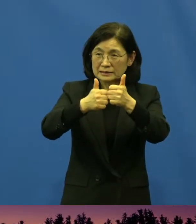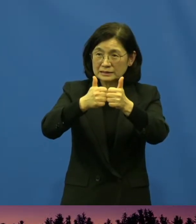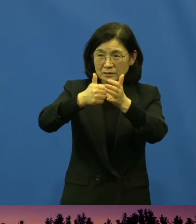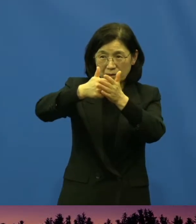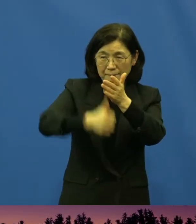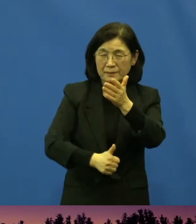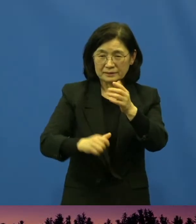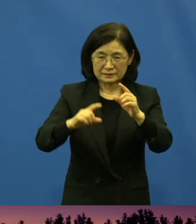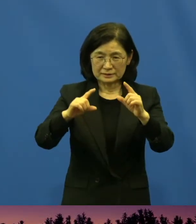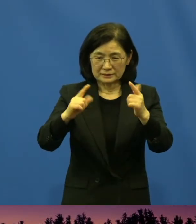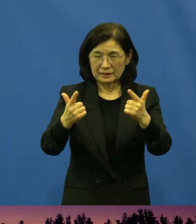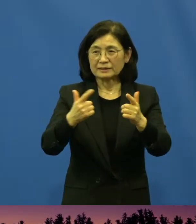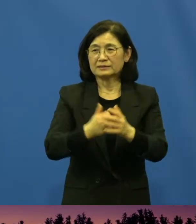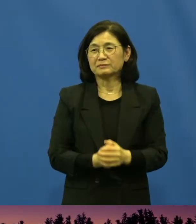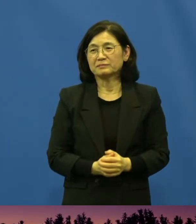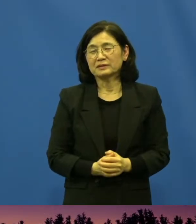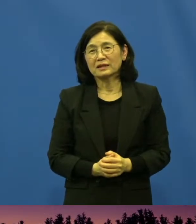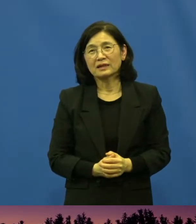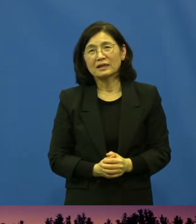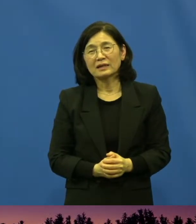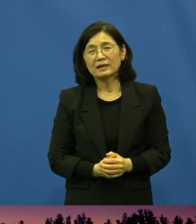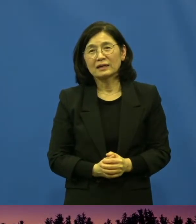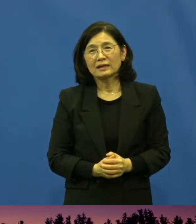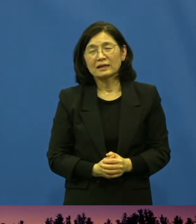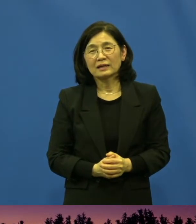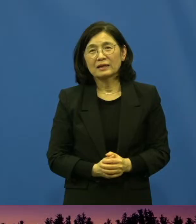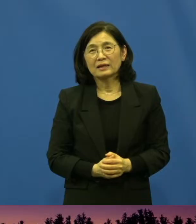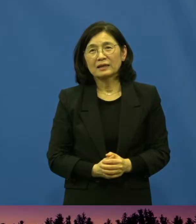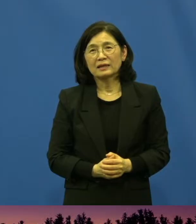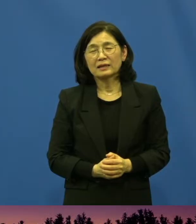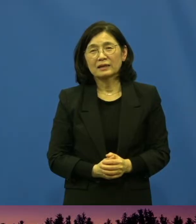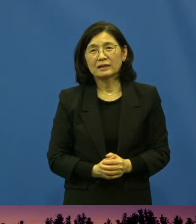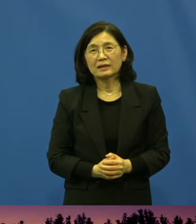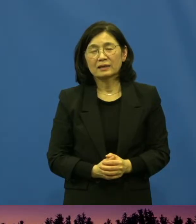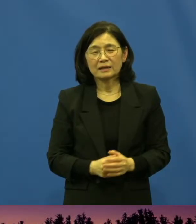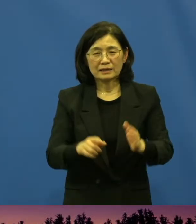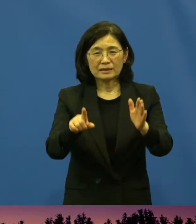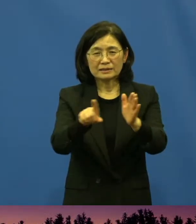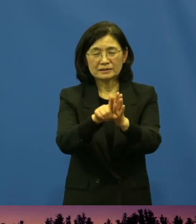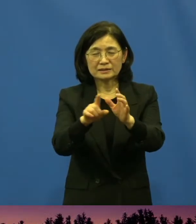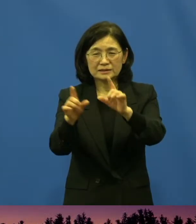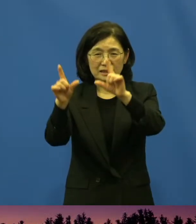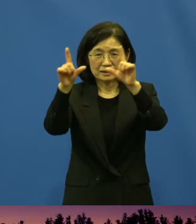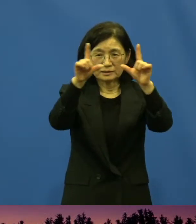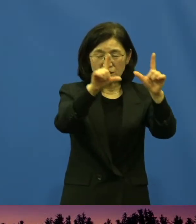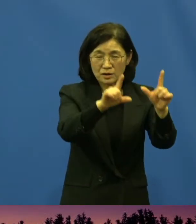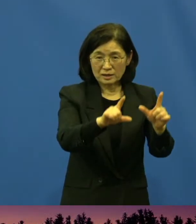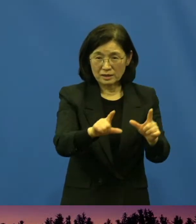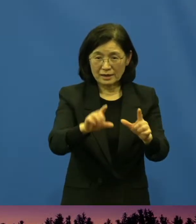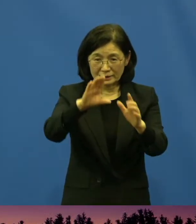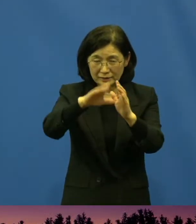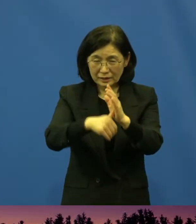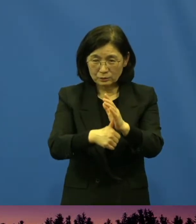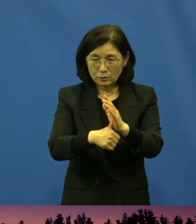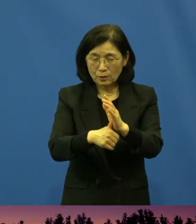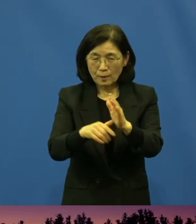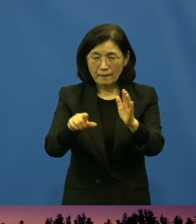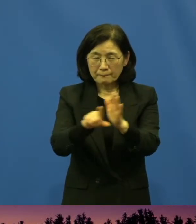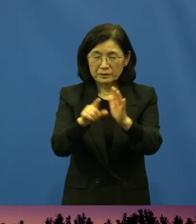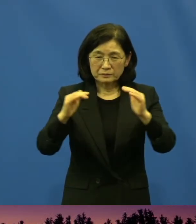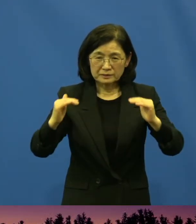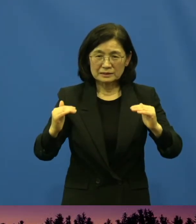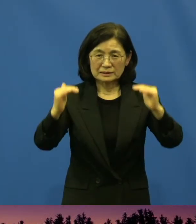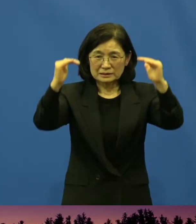업그레이드 시켜주는 거예요. 여러분, 인생은 장애물과 같잖아요. 신앙생활에도 마찬가지. 내가 잘하지 않으면요, 계속 시험이에요.